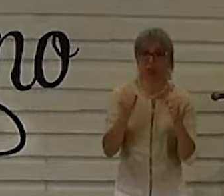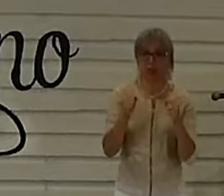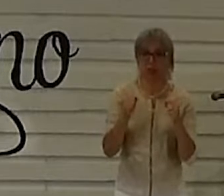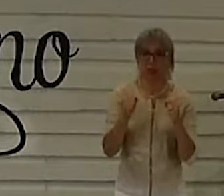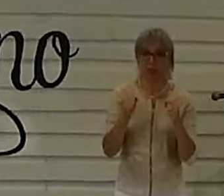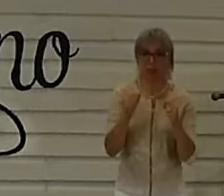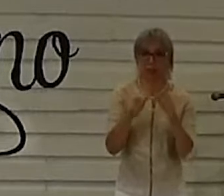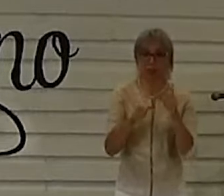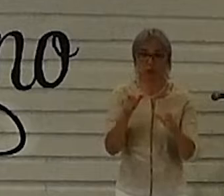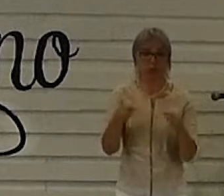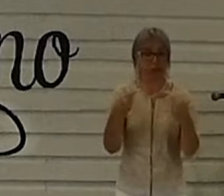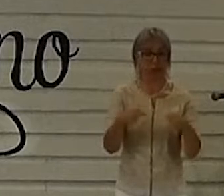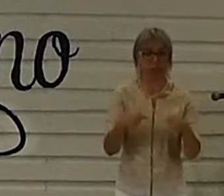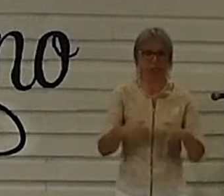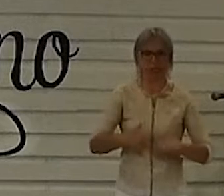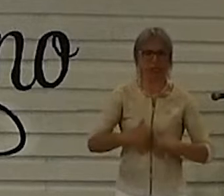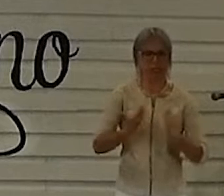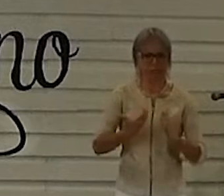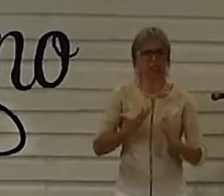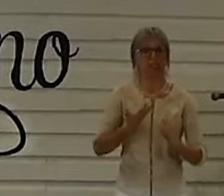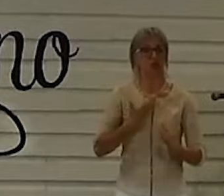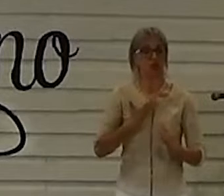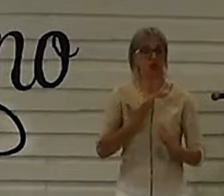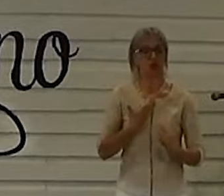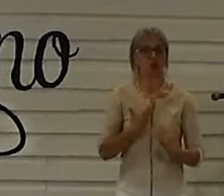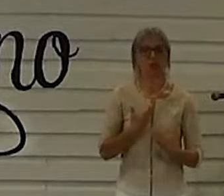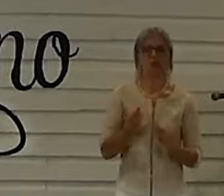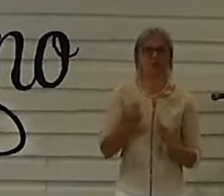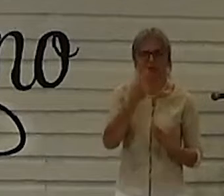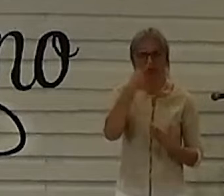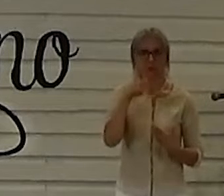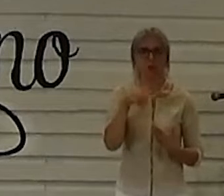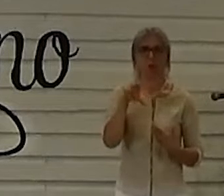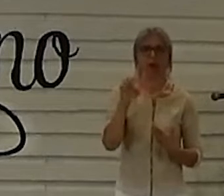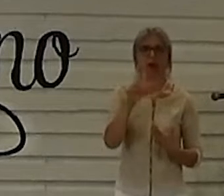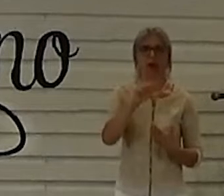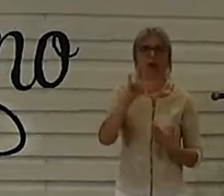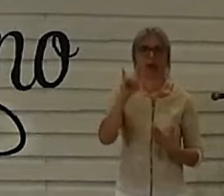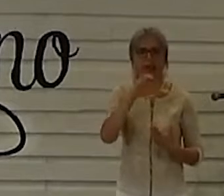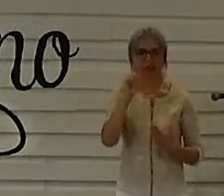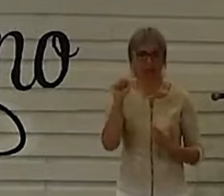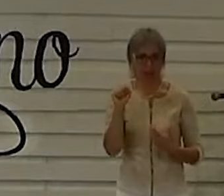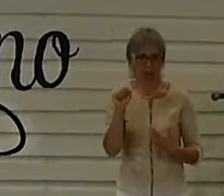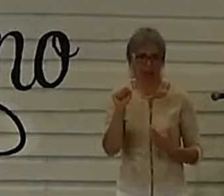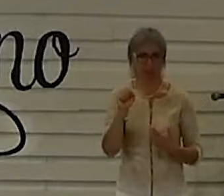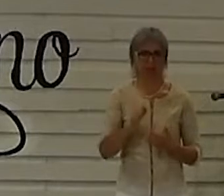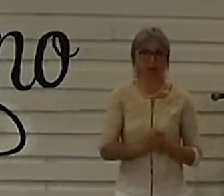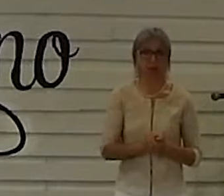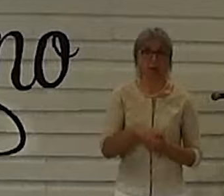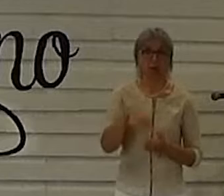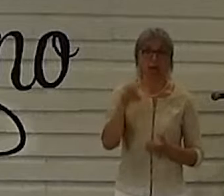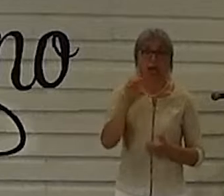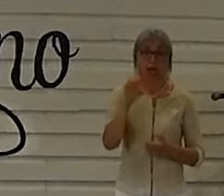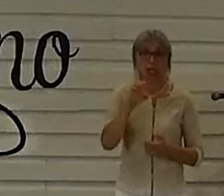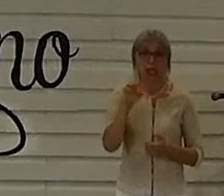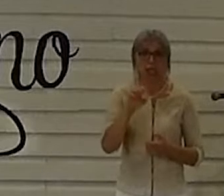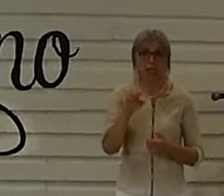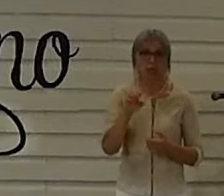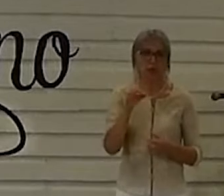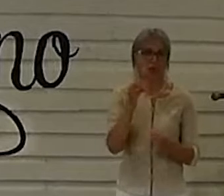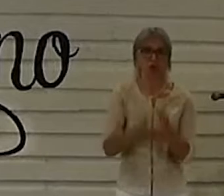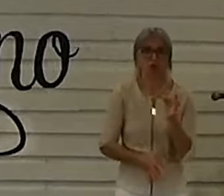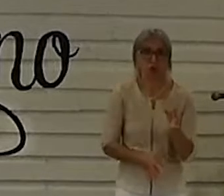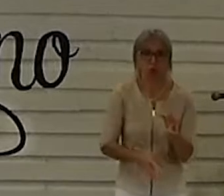uomo grandemente usato da Dio, uno dei più grandi profeti, se ne scappa nel deserto e dice: Signore, voglio morire.